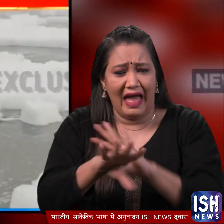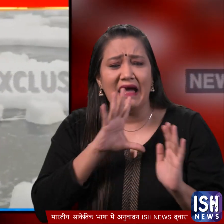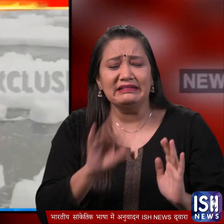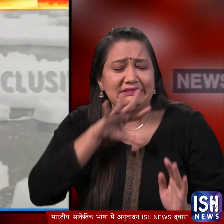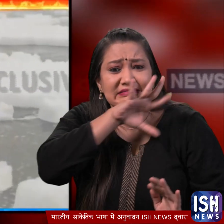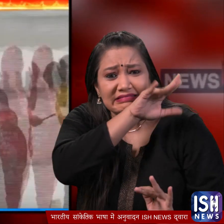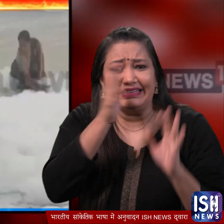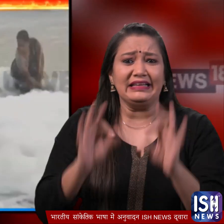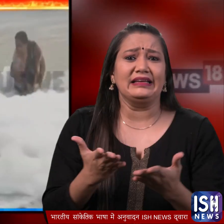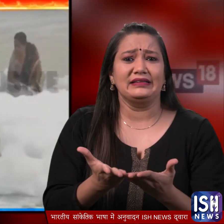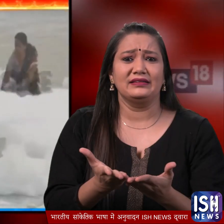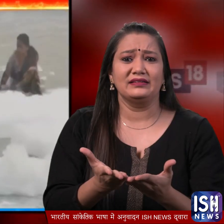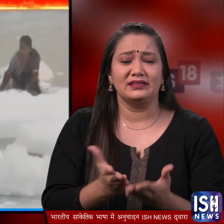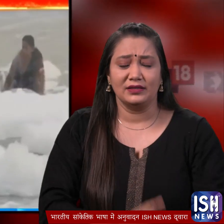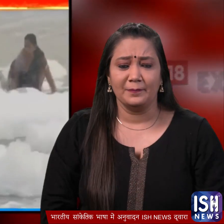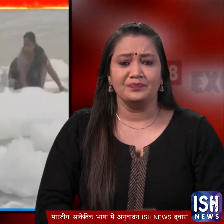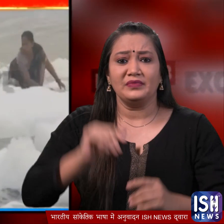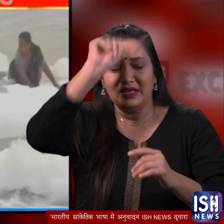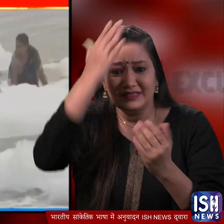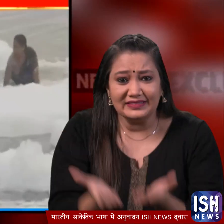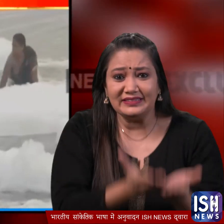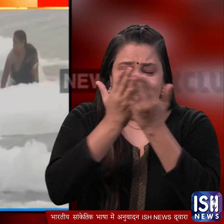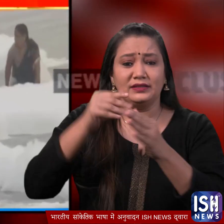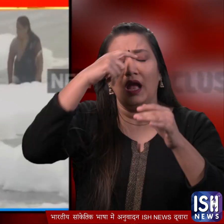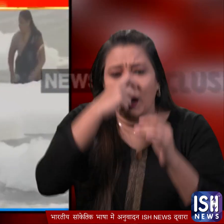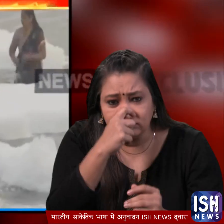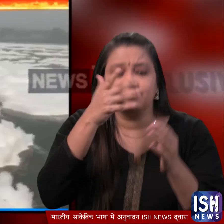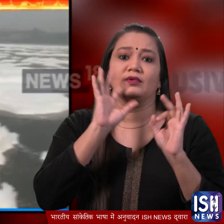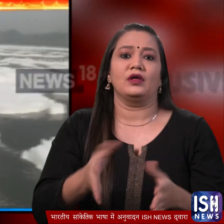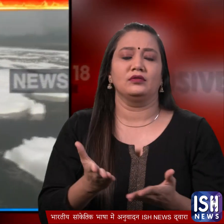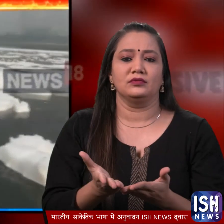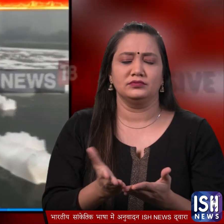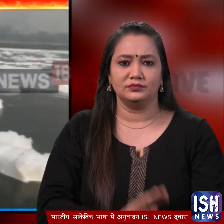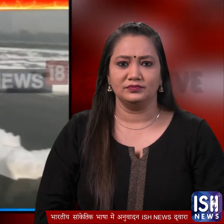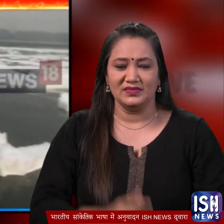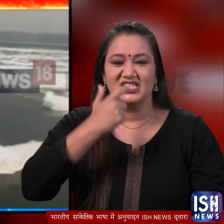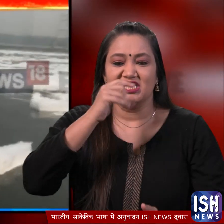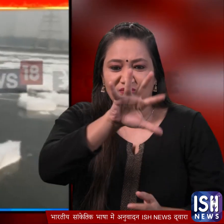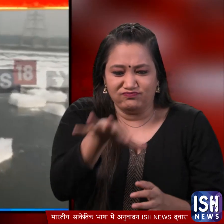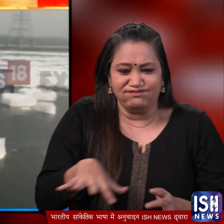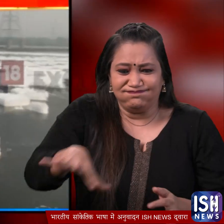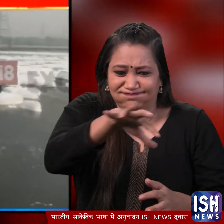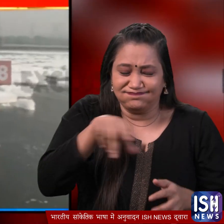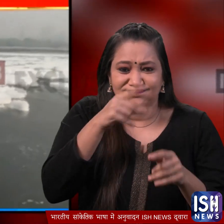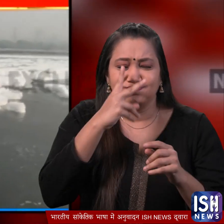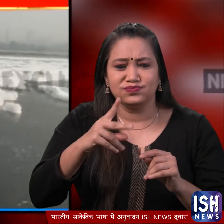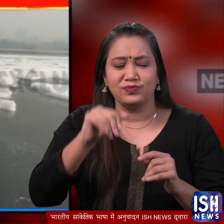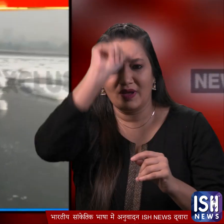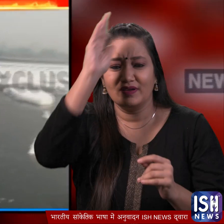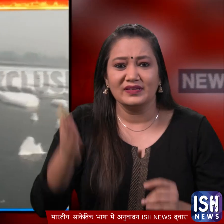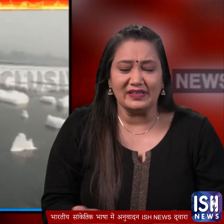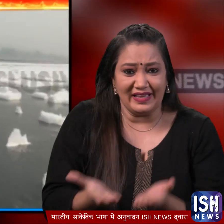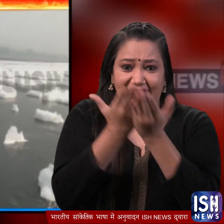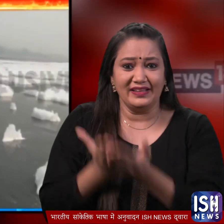की गंदगी का सबूत है, जिसमें छठ व्रत करने वाली महिलाओं ने डुबकी लगाई। झाग आपको मेरे पीछे दिखाई दे रहा है। छठ